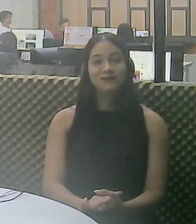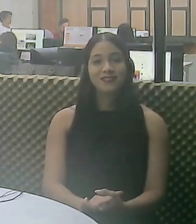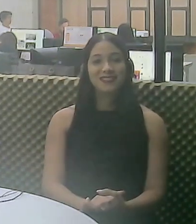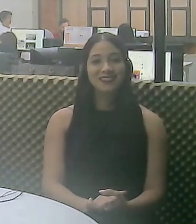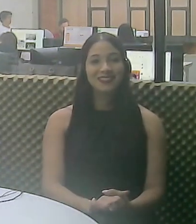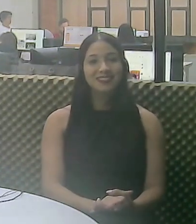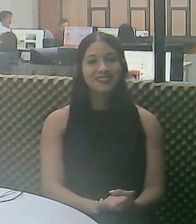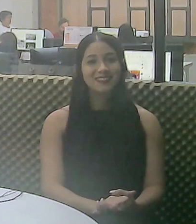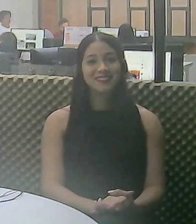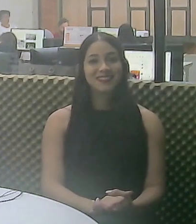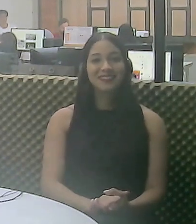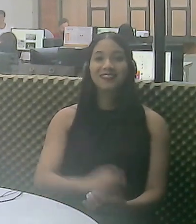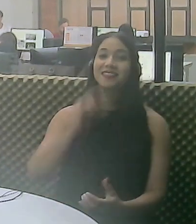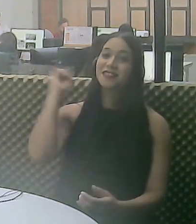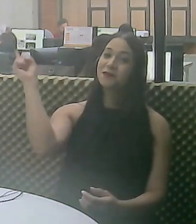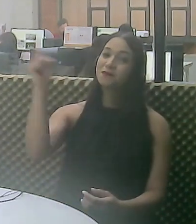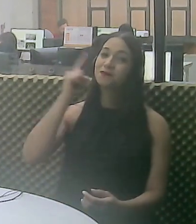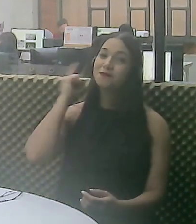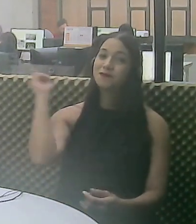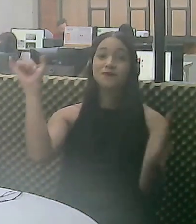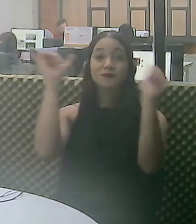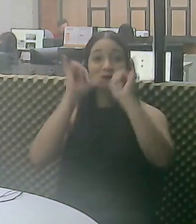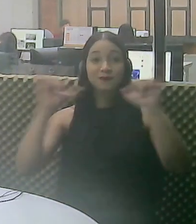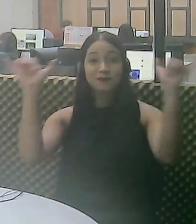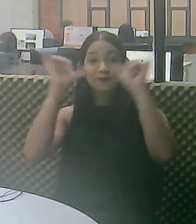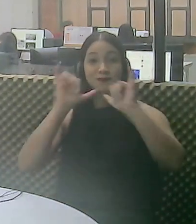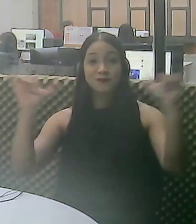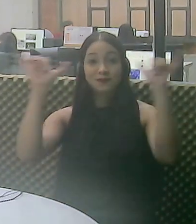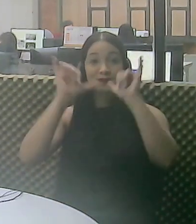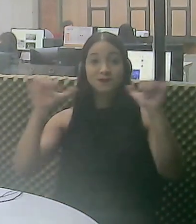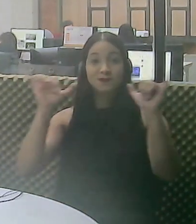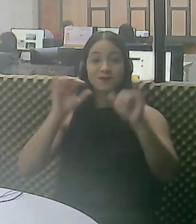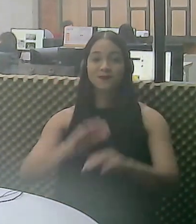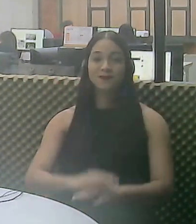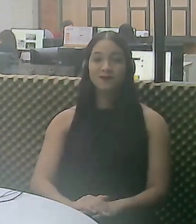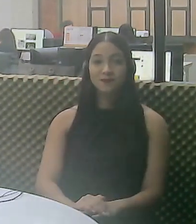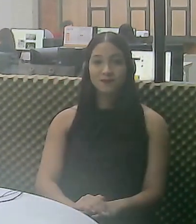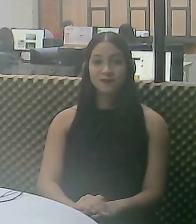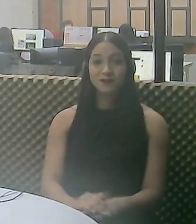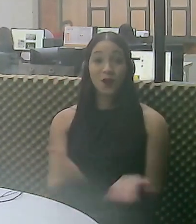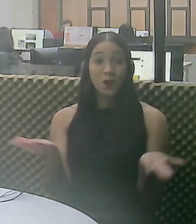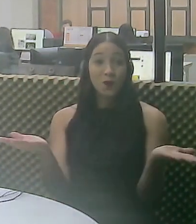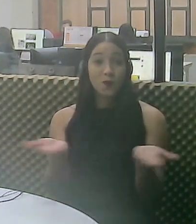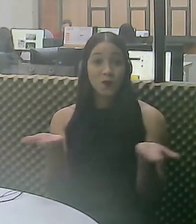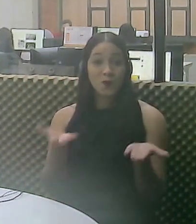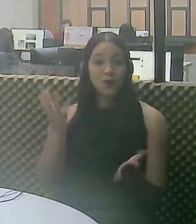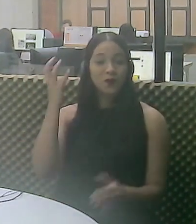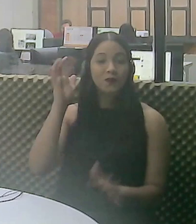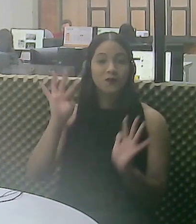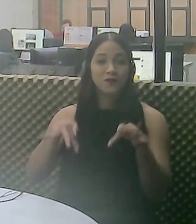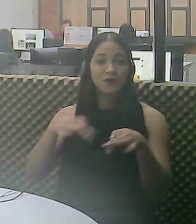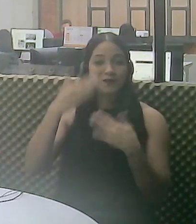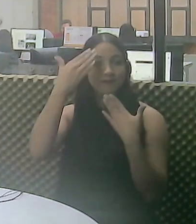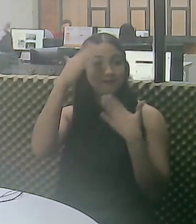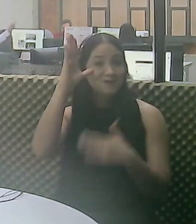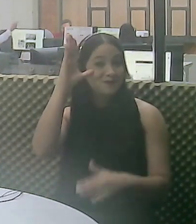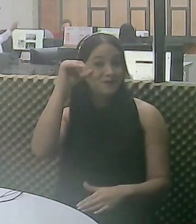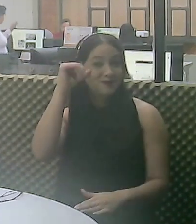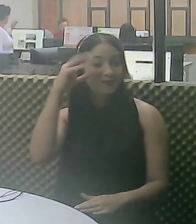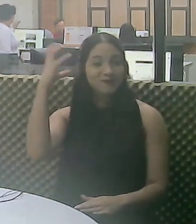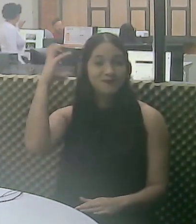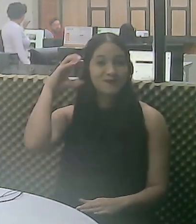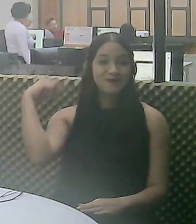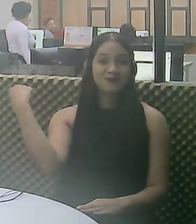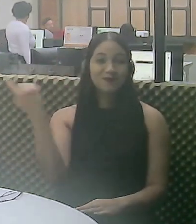Giro de notícias. A edição de hoje fica por aqui. Obrigado pela